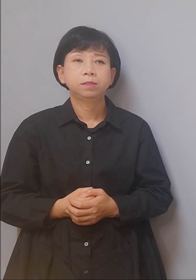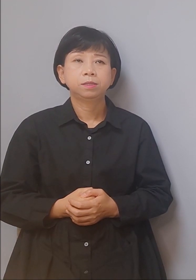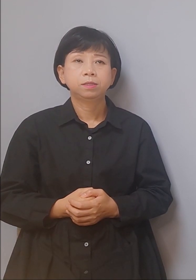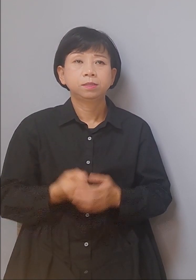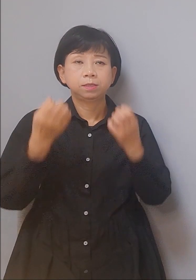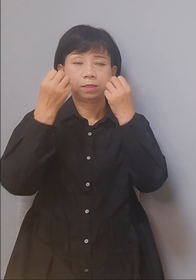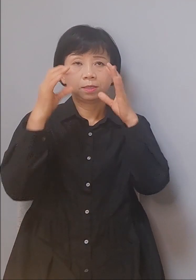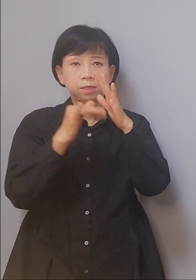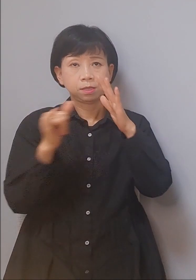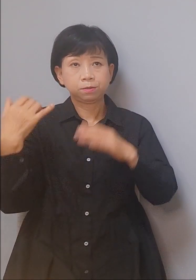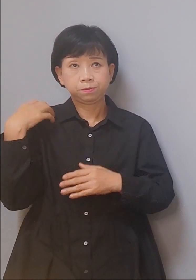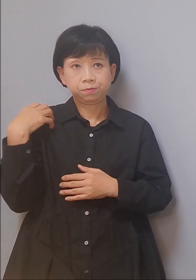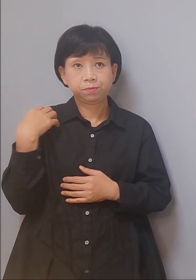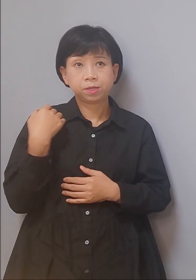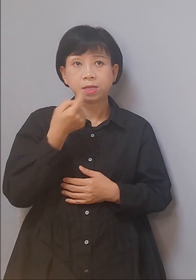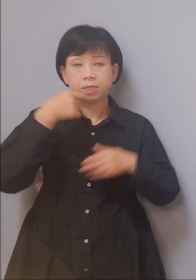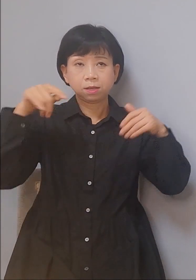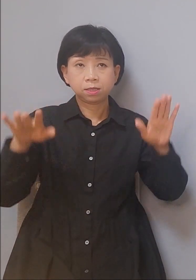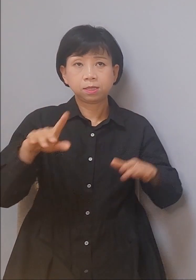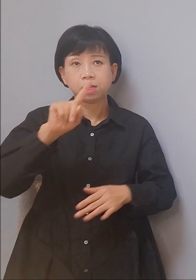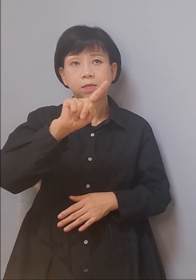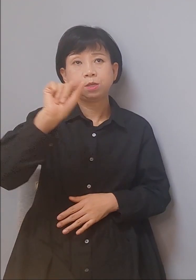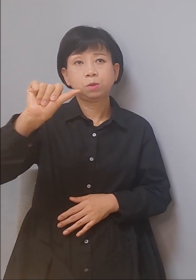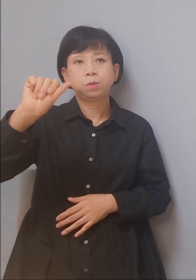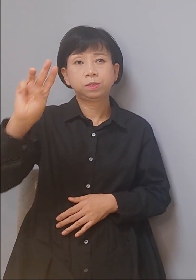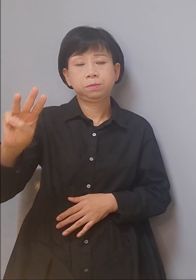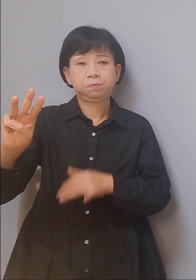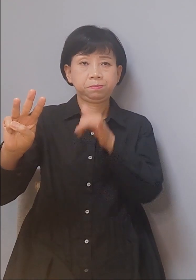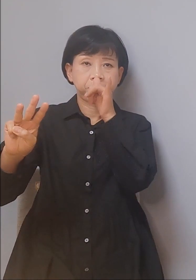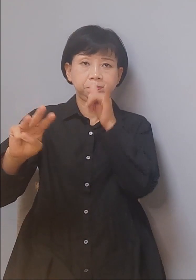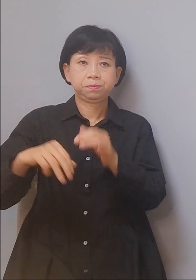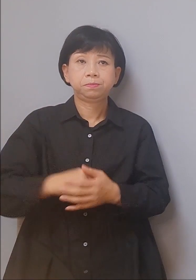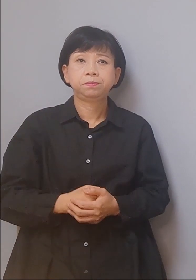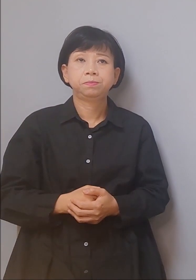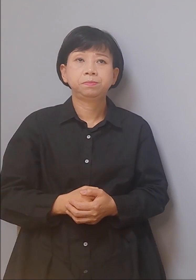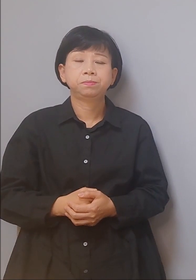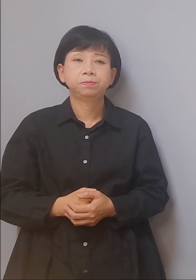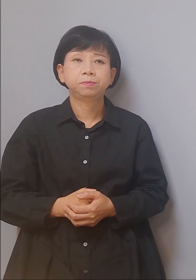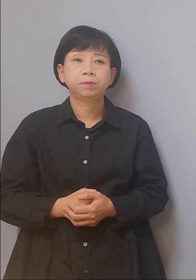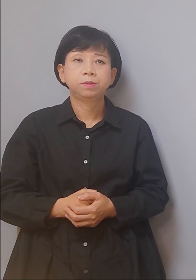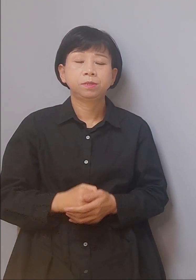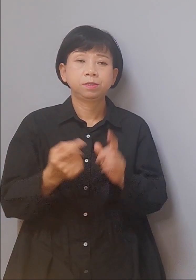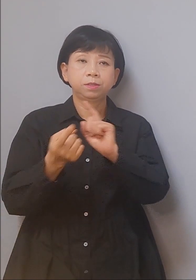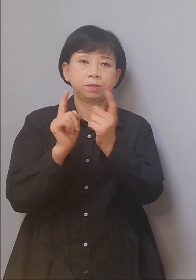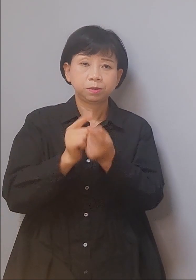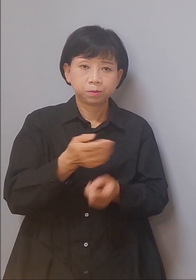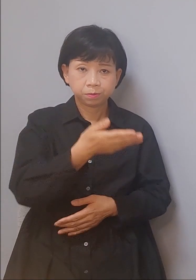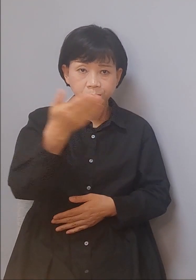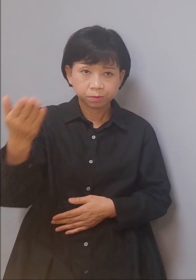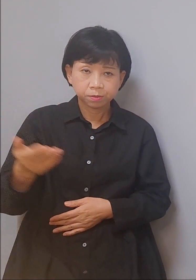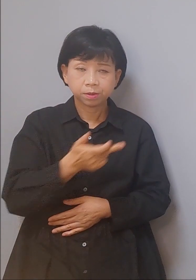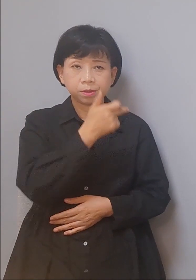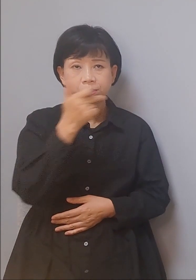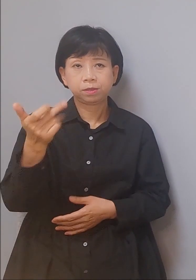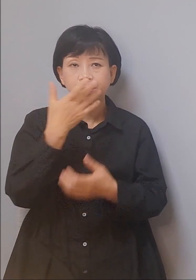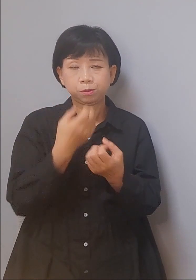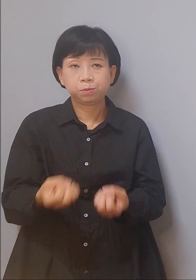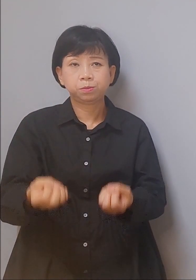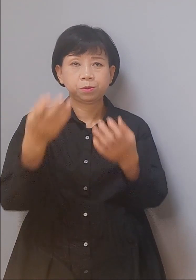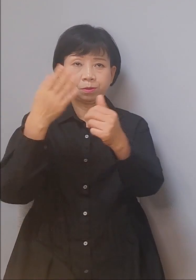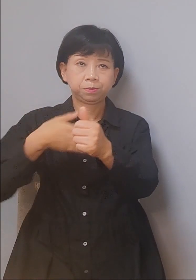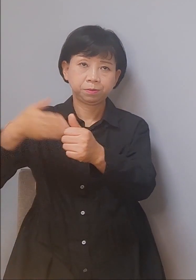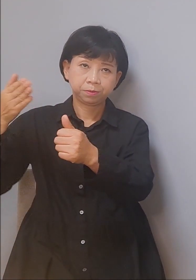천사는 한 명의 새가족에게 5가지를 세번하고 있습니다. 성도 여러분, 서로 큰 소리로